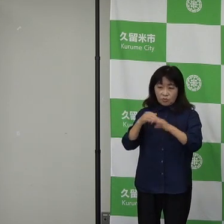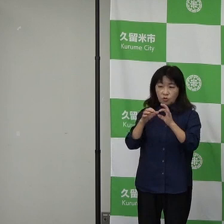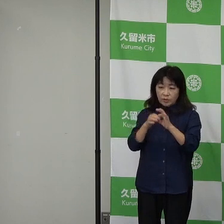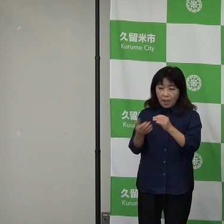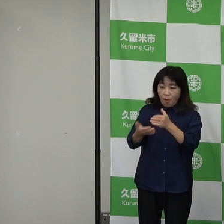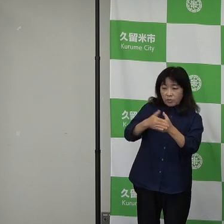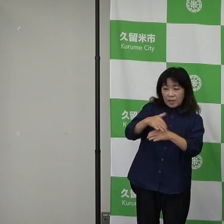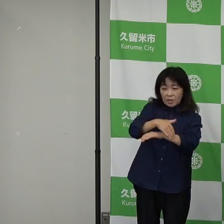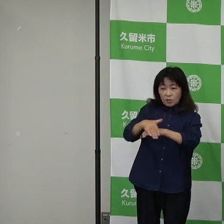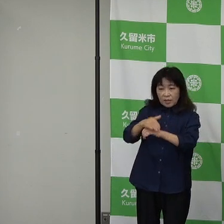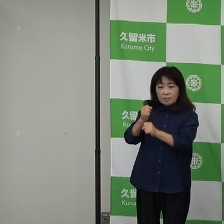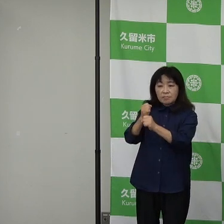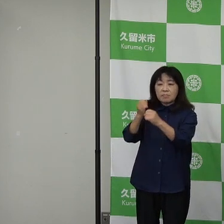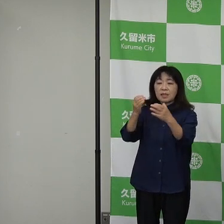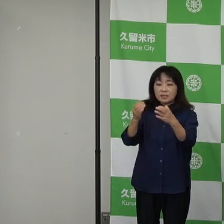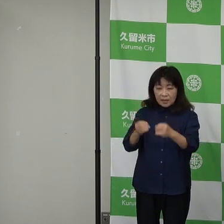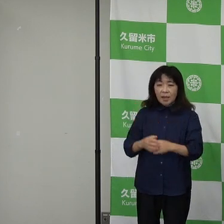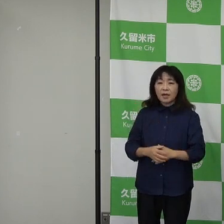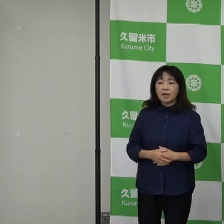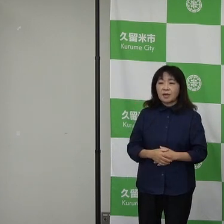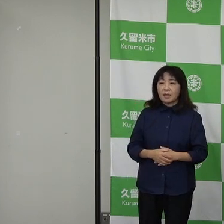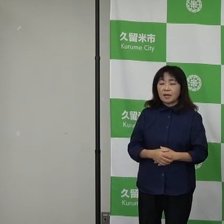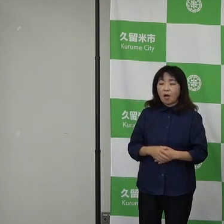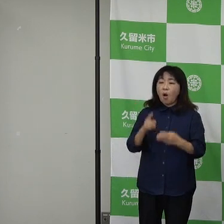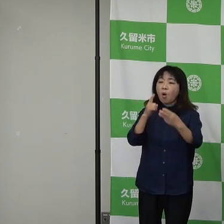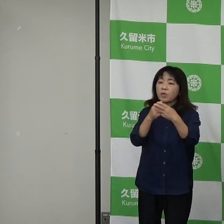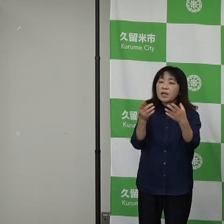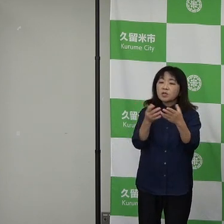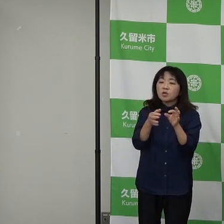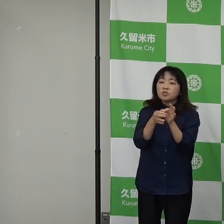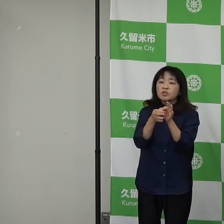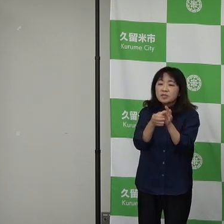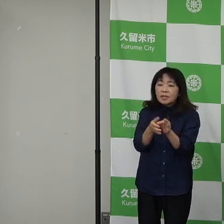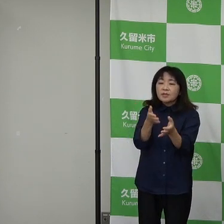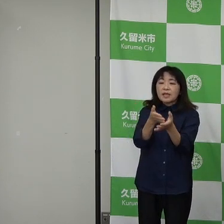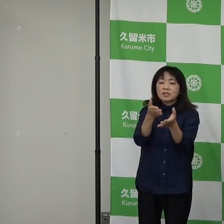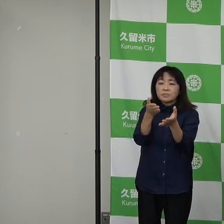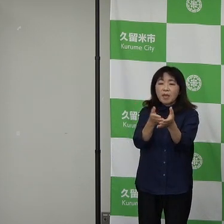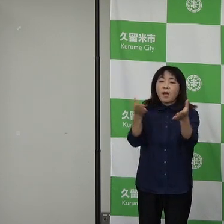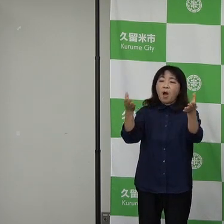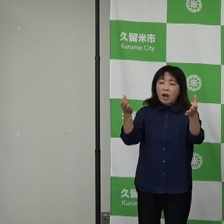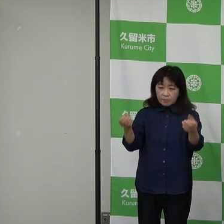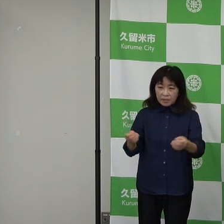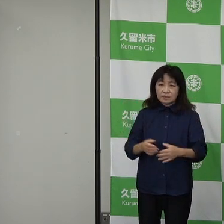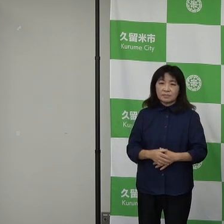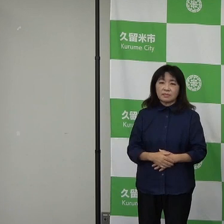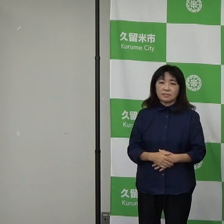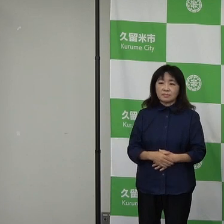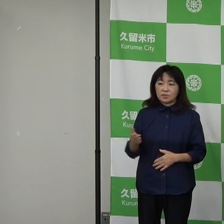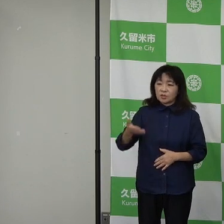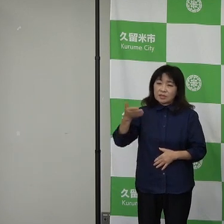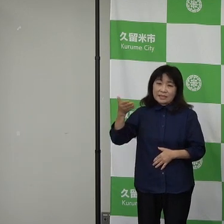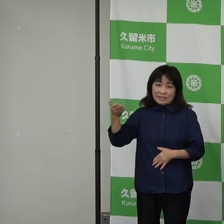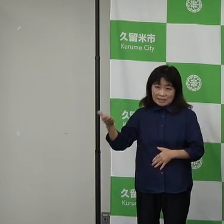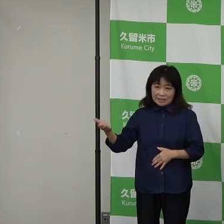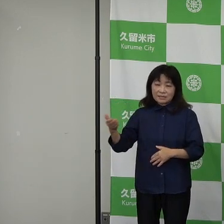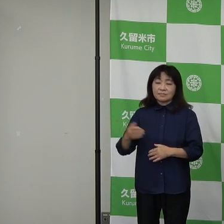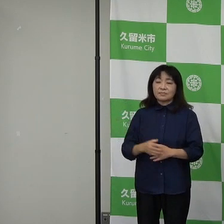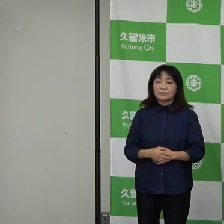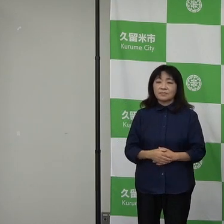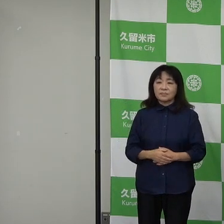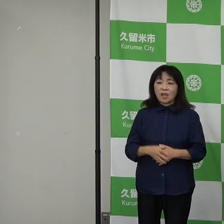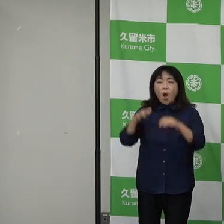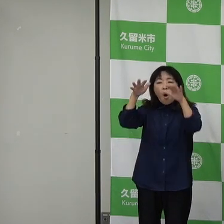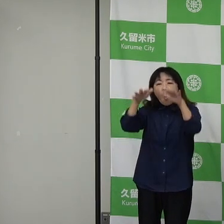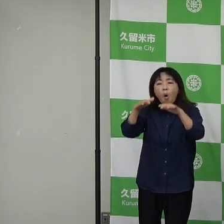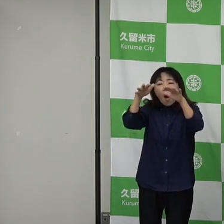たしております。一般会計補正予算の主な事業の説明は以上です。次に大